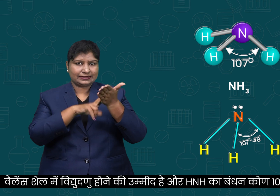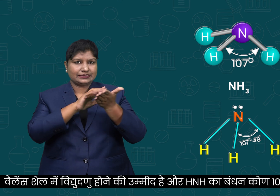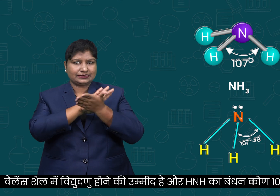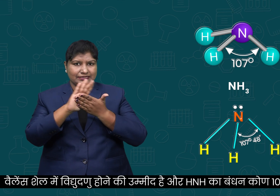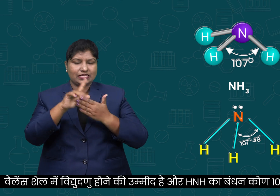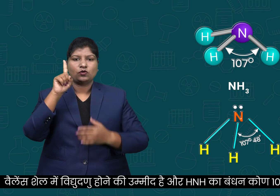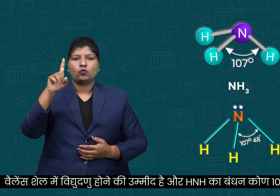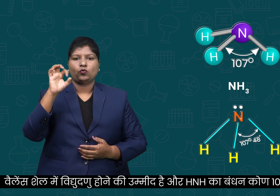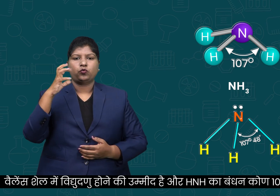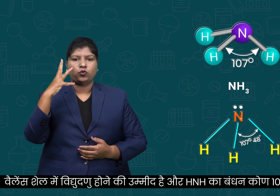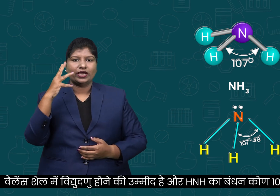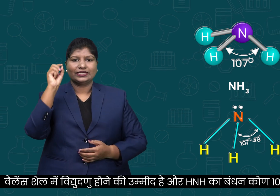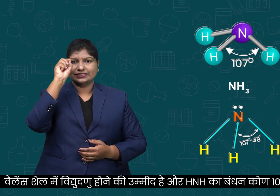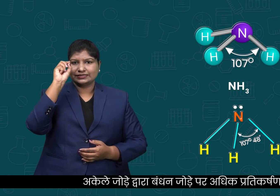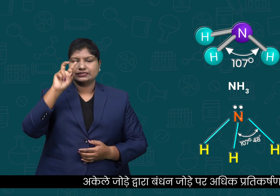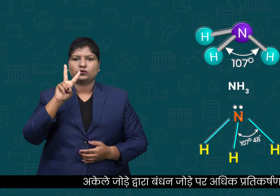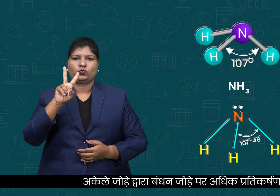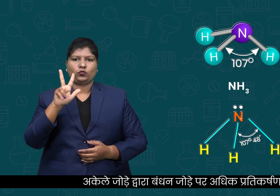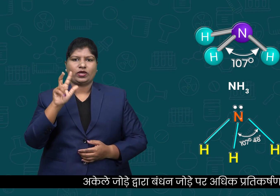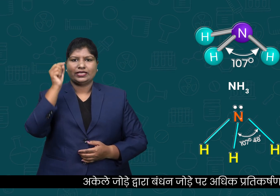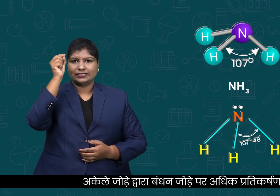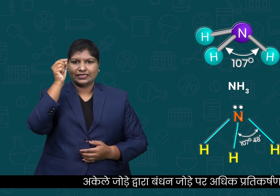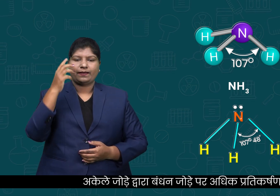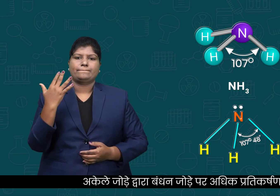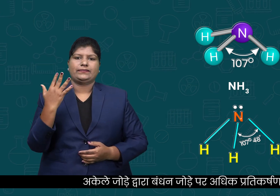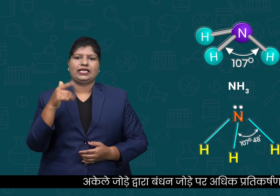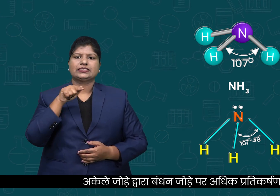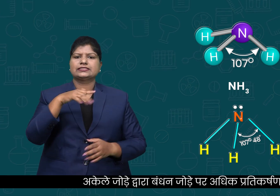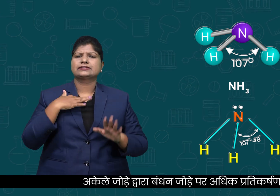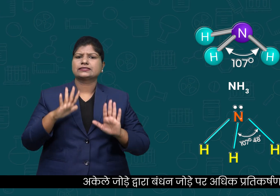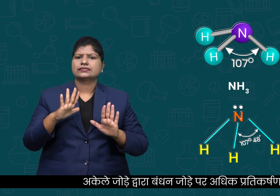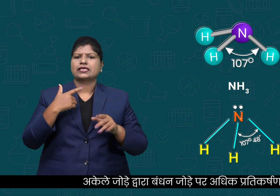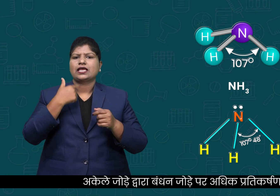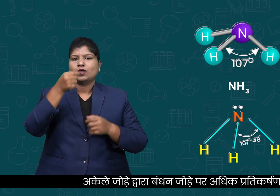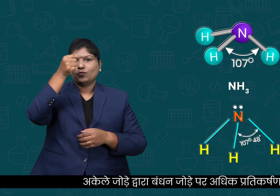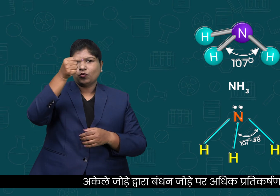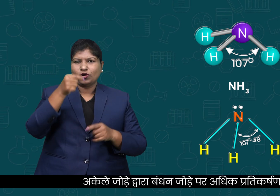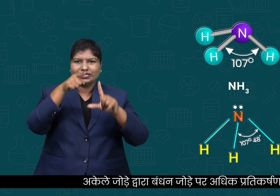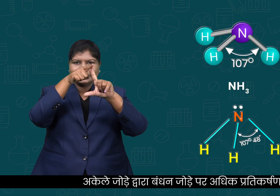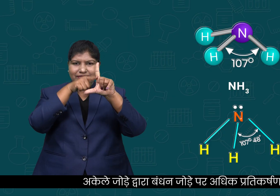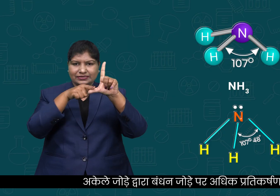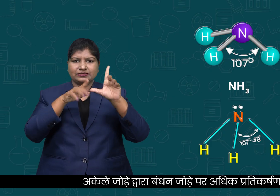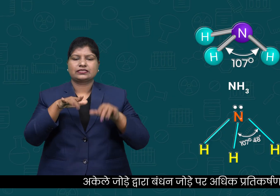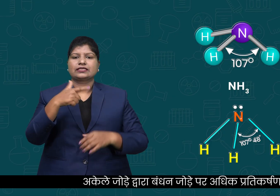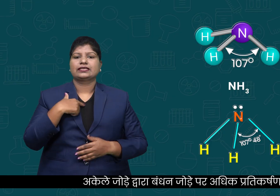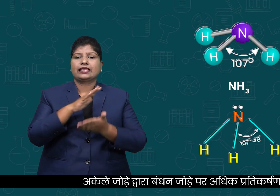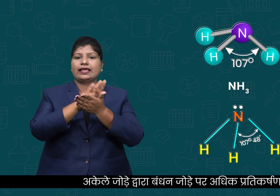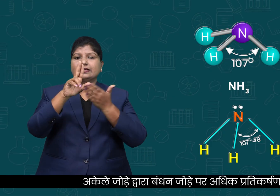109028/ होना चाहिए। अकेले जोड़े द्वारा बंधन जोड़े पर अधिक प्रतिकर्षक